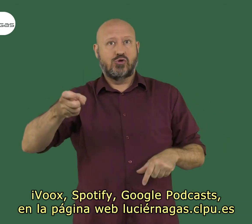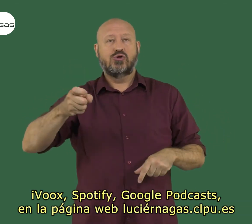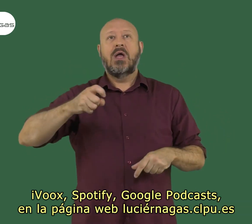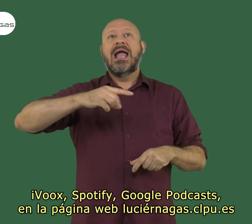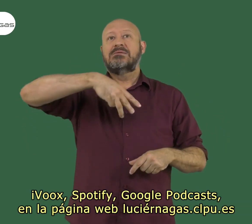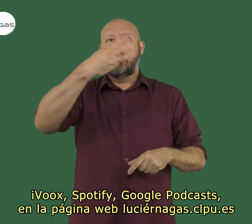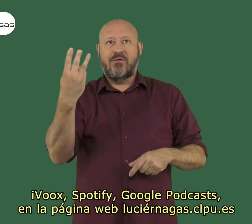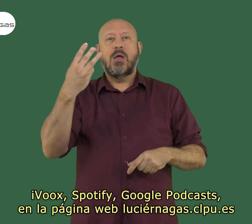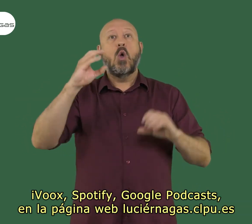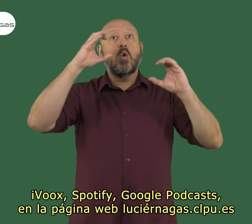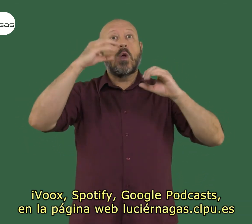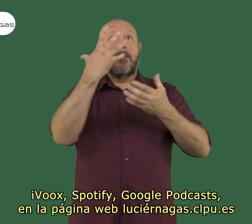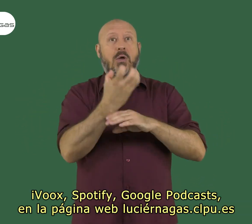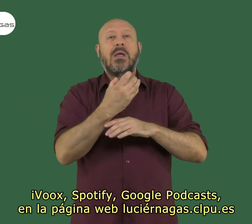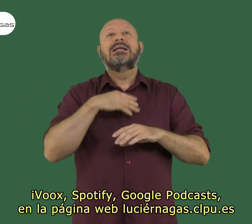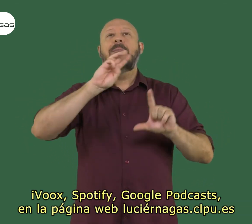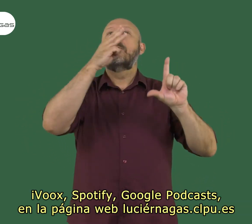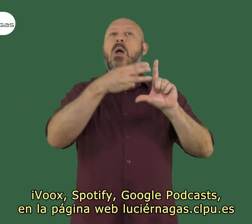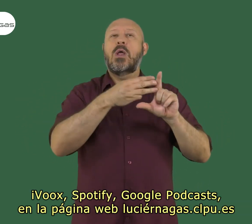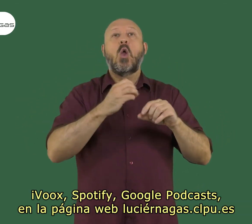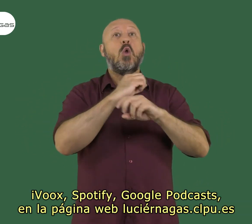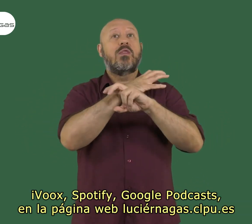iVoox, Spotify, Google Podcast, en la página web